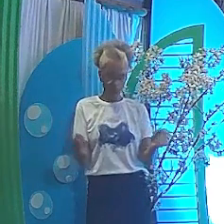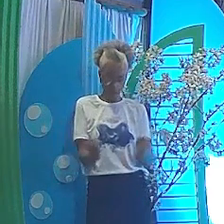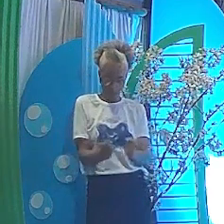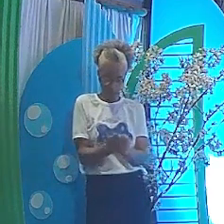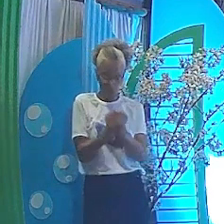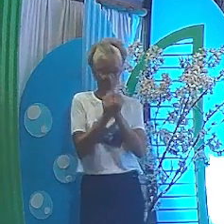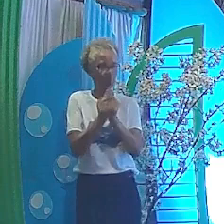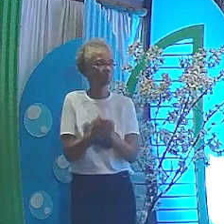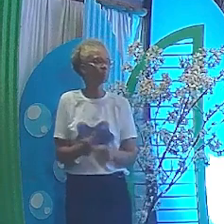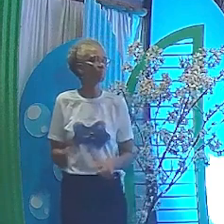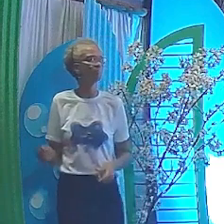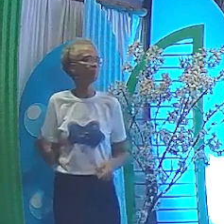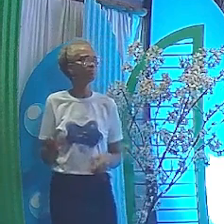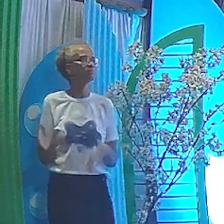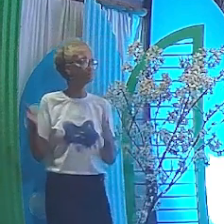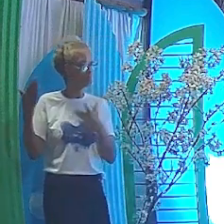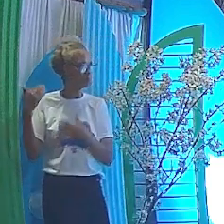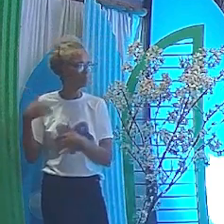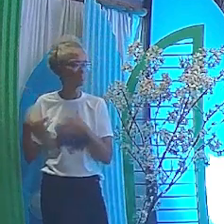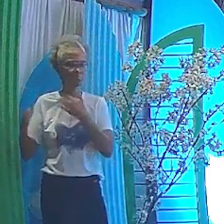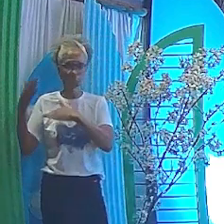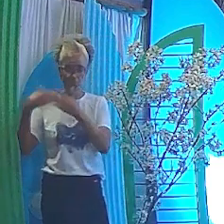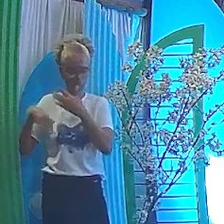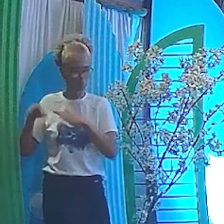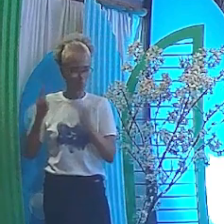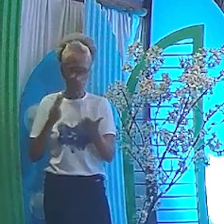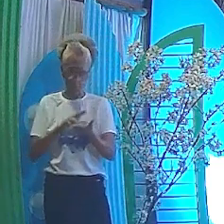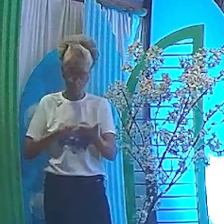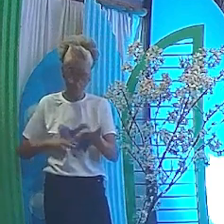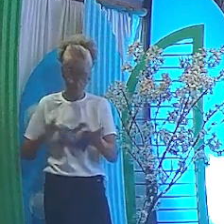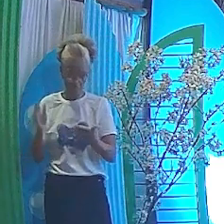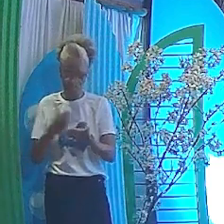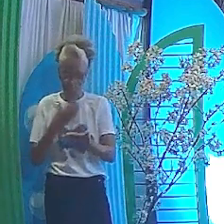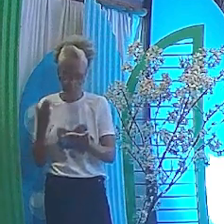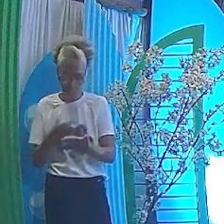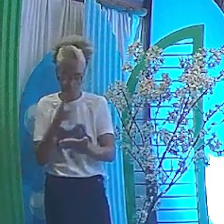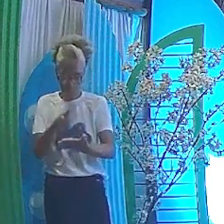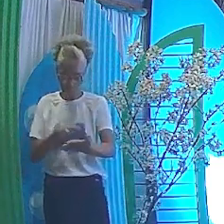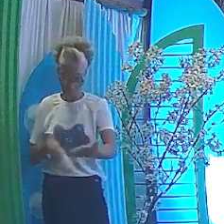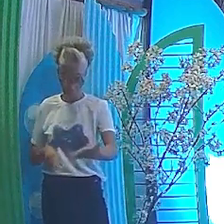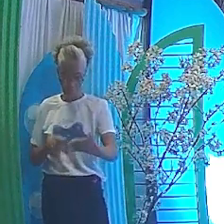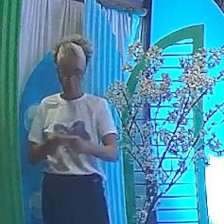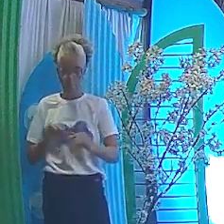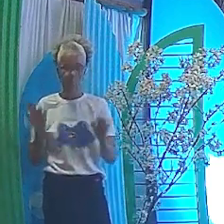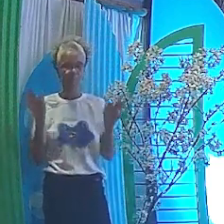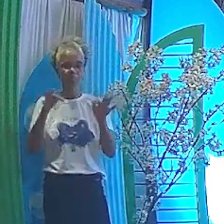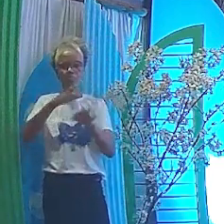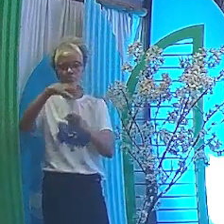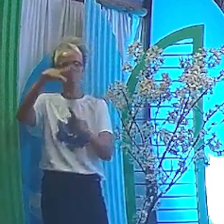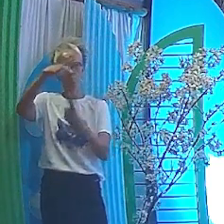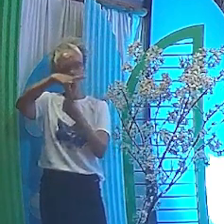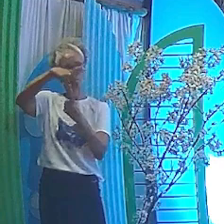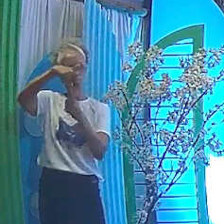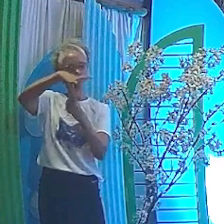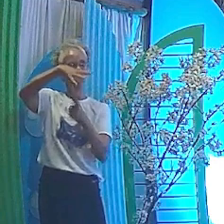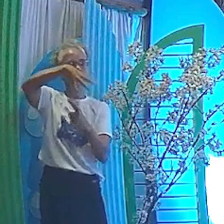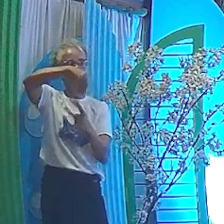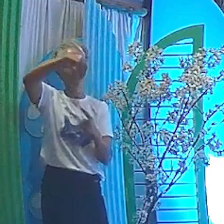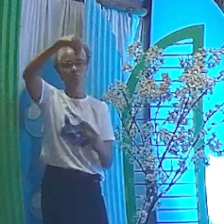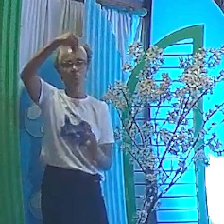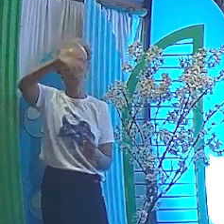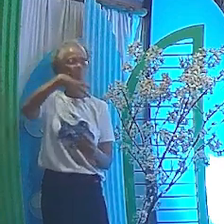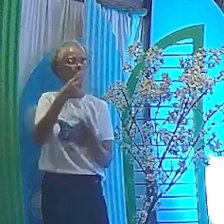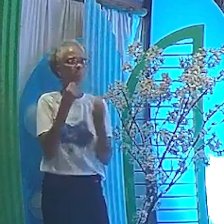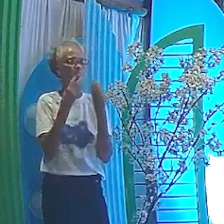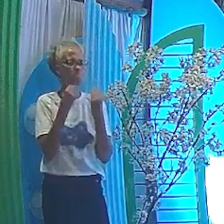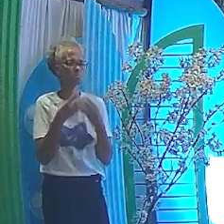né, da cadeia produtiva do livro e da leitura, Tem uma feira de livros de editoras baianas maravilhosa lá, né,